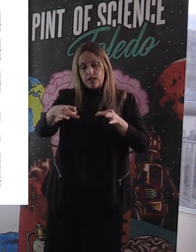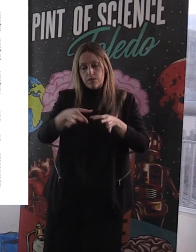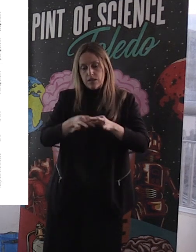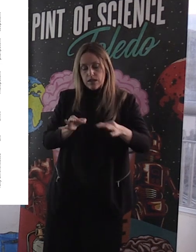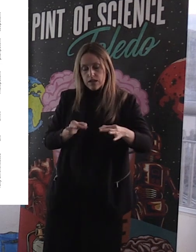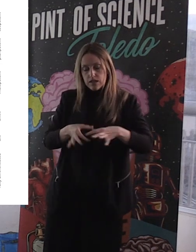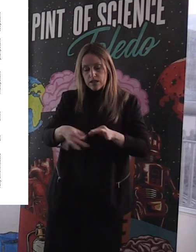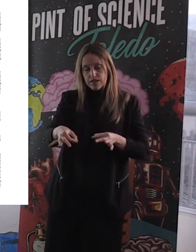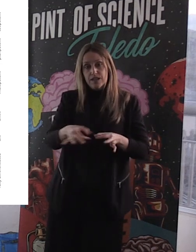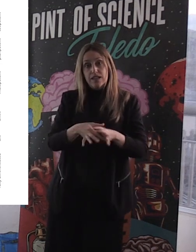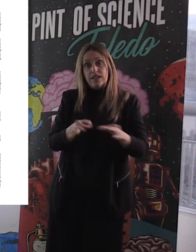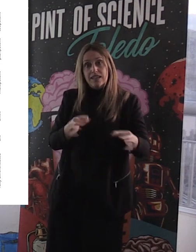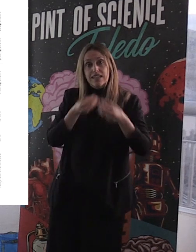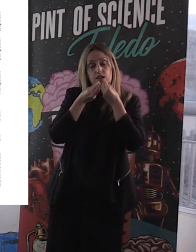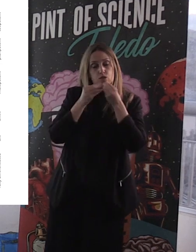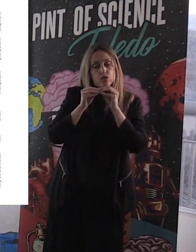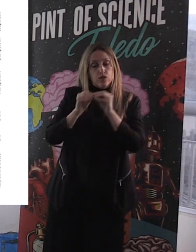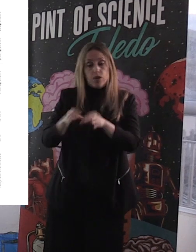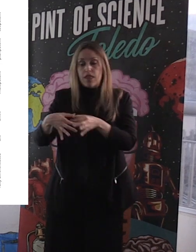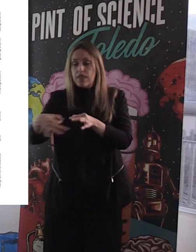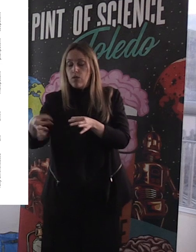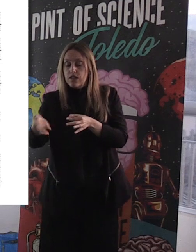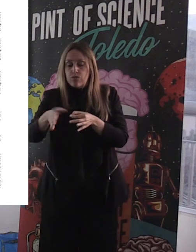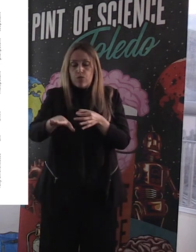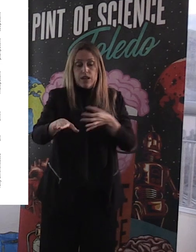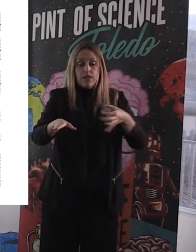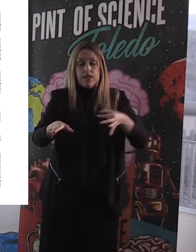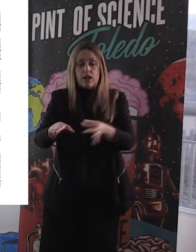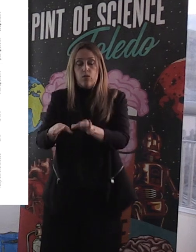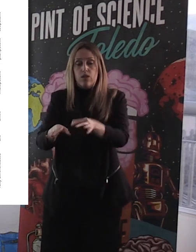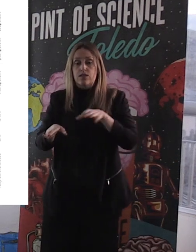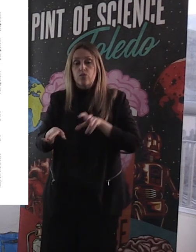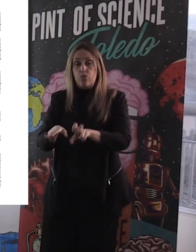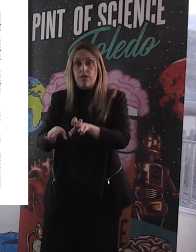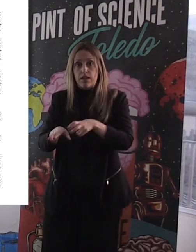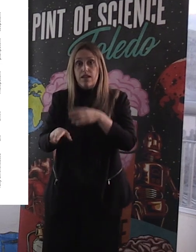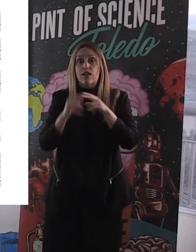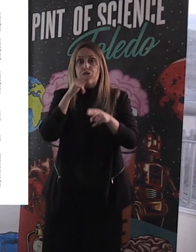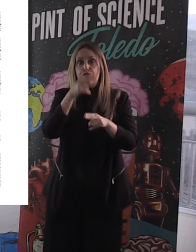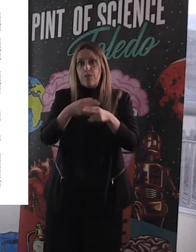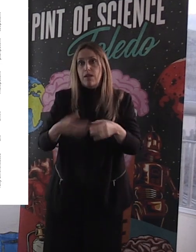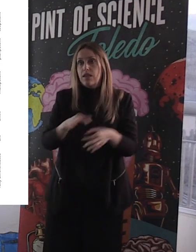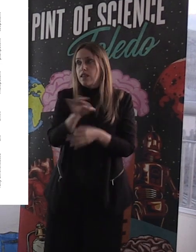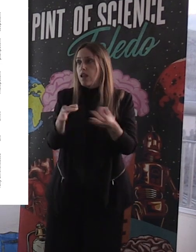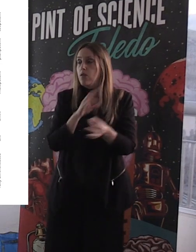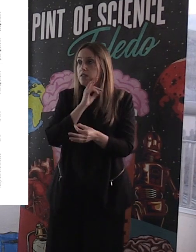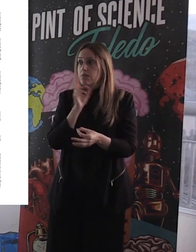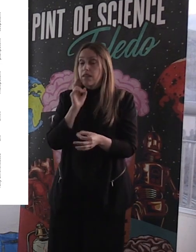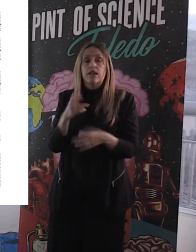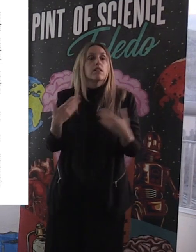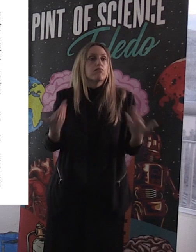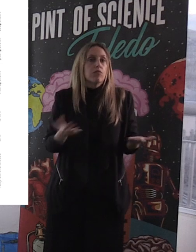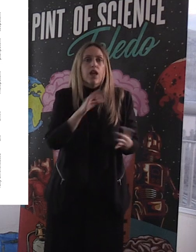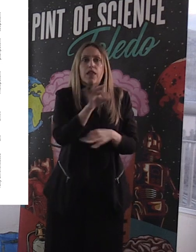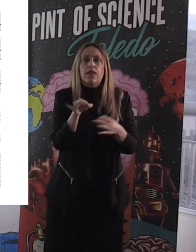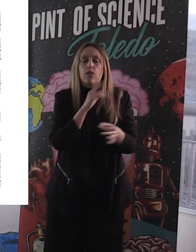y reemplazar las células que mueren. Estas se llaman células madre. ¿Y qué pasa con las